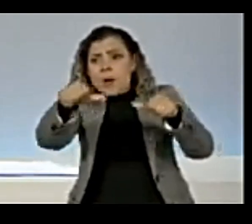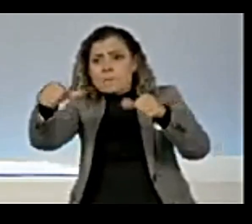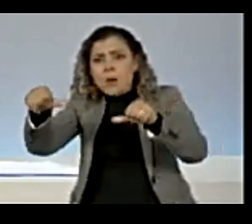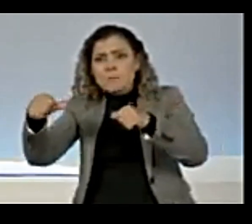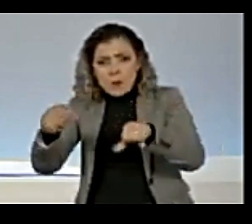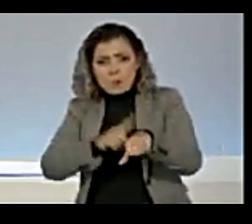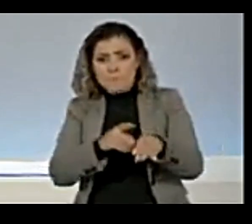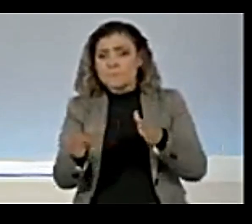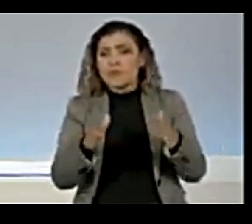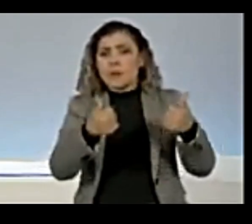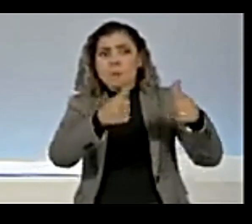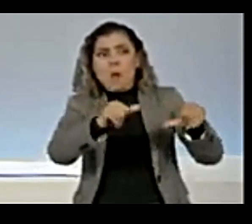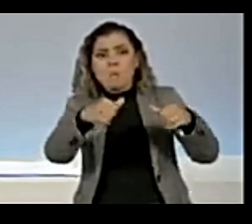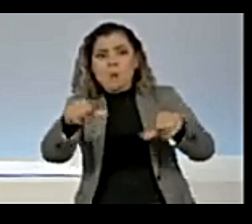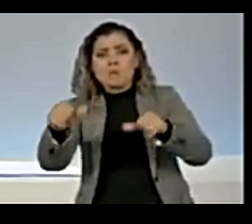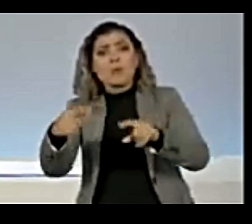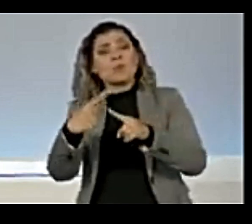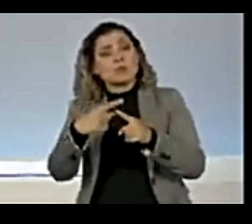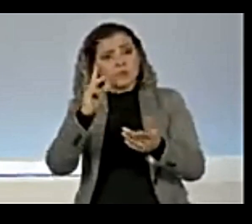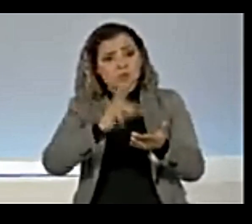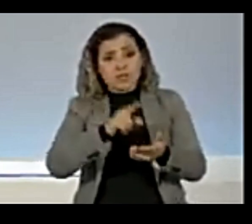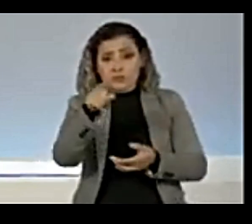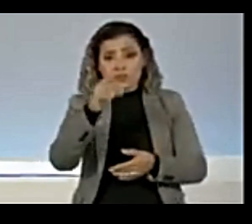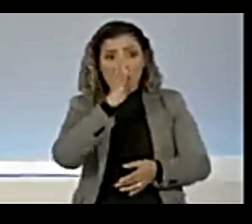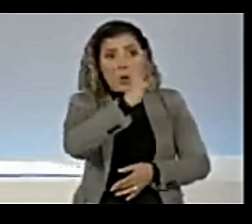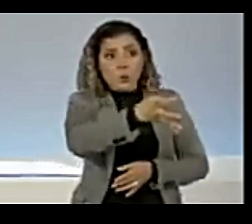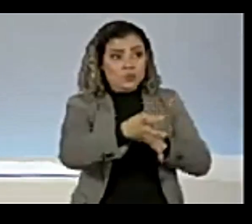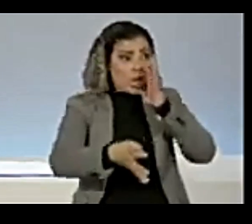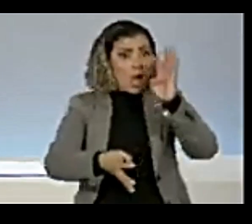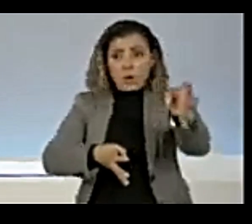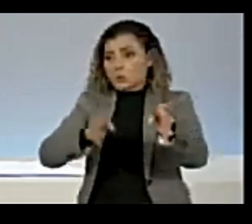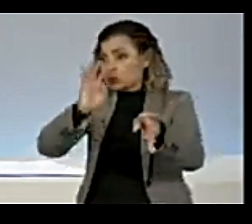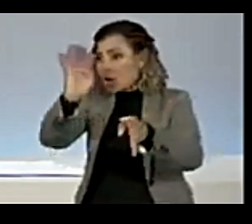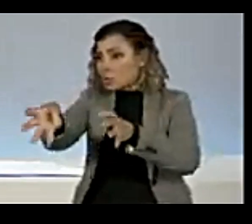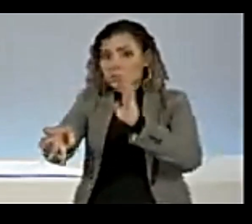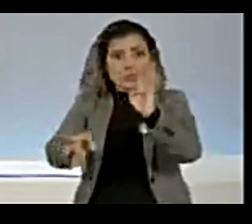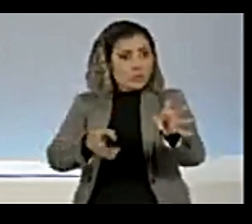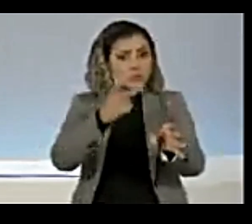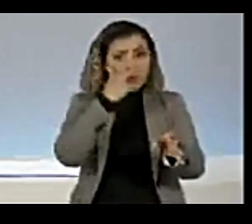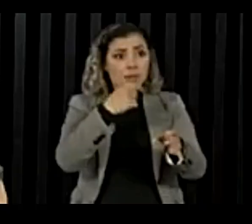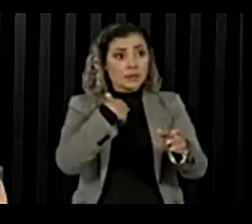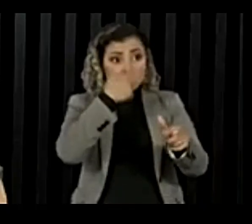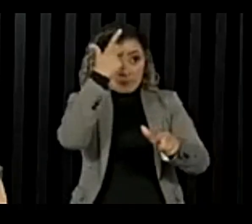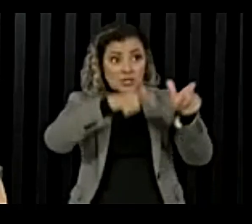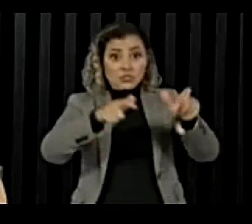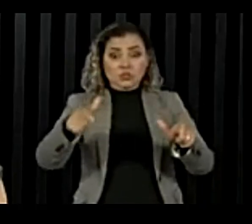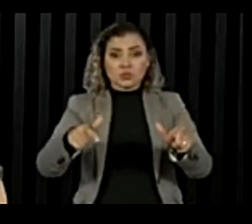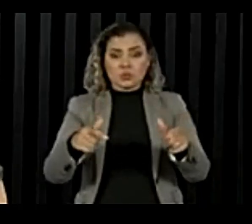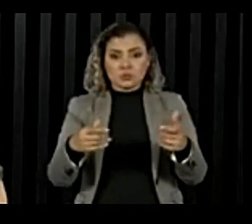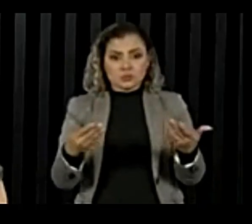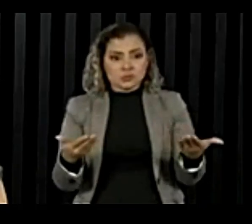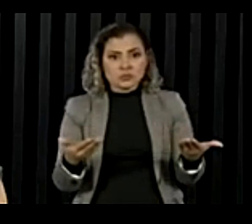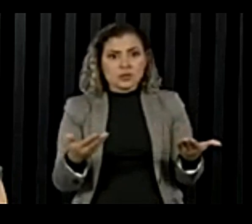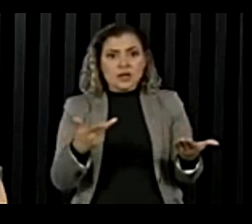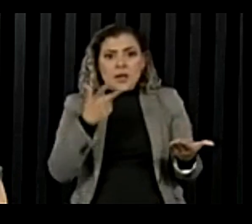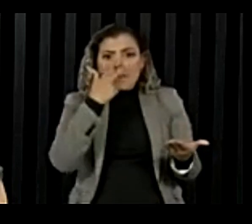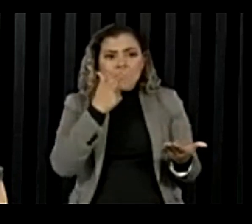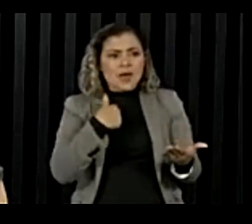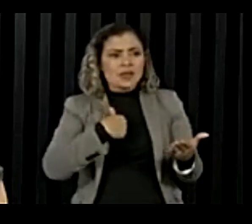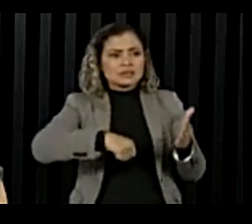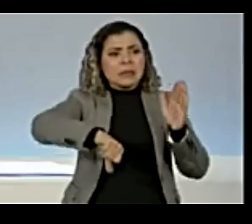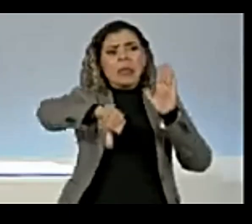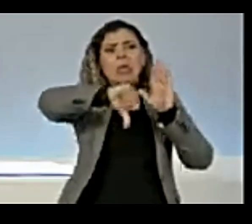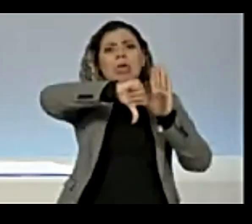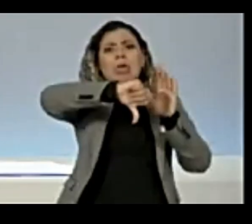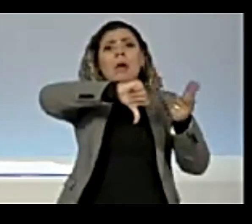pelo alcance que você tem. Cada dedo que você aponta é uma bazuca que, né, atinge muita gente. Você acha